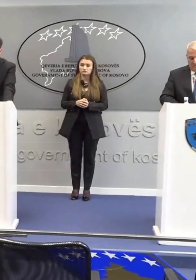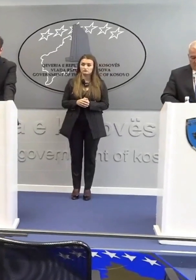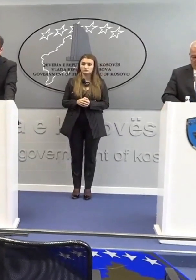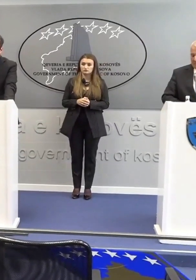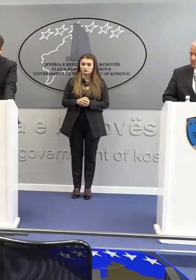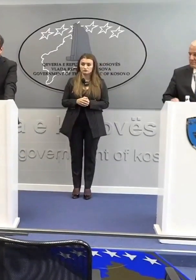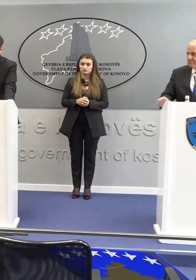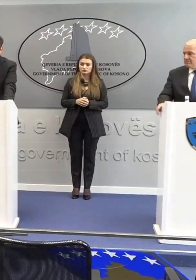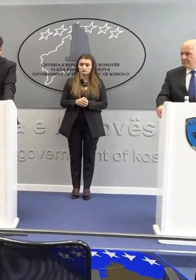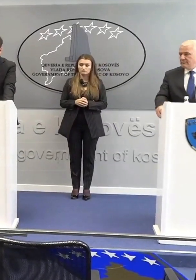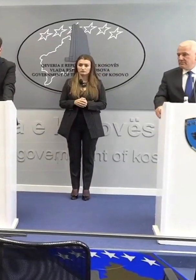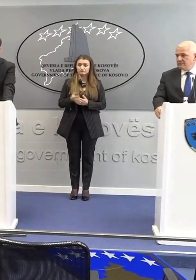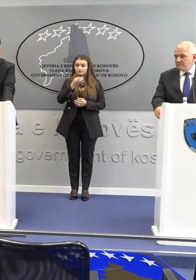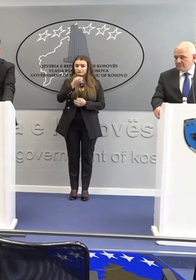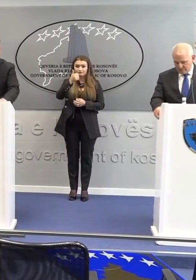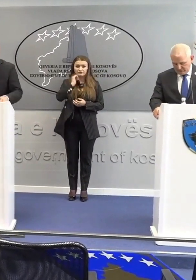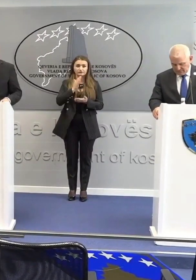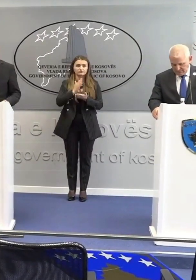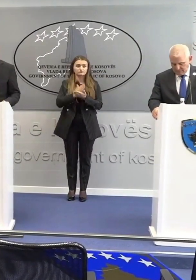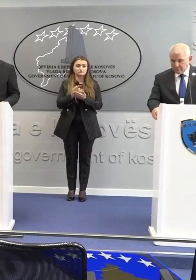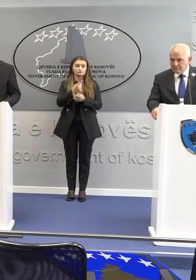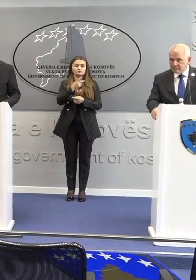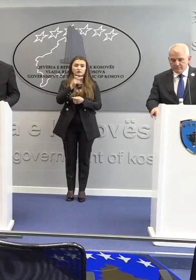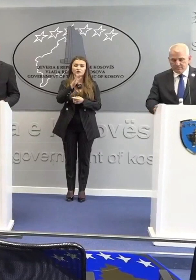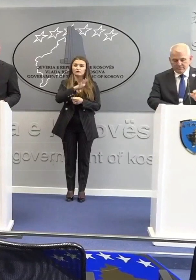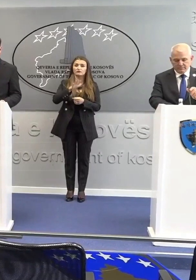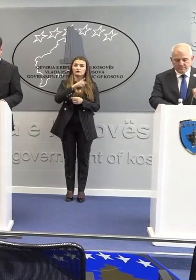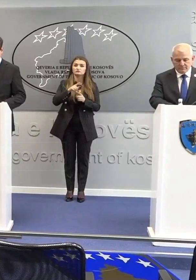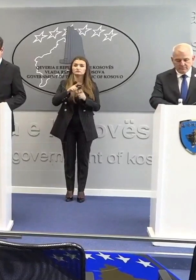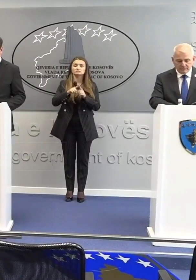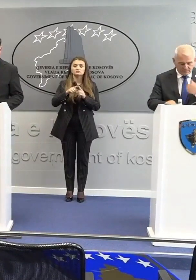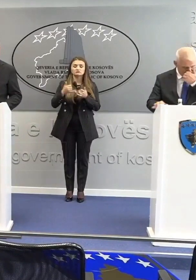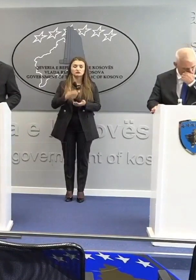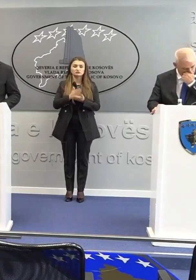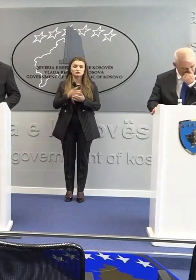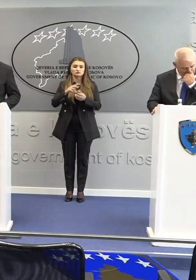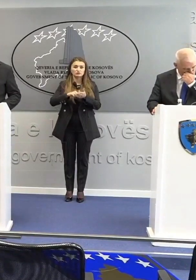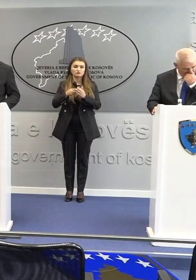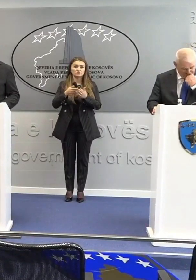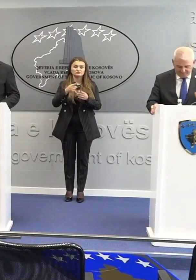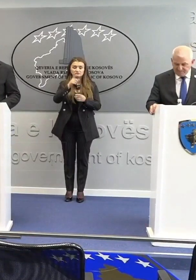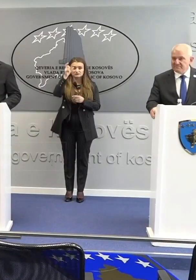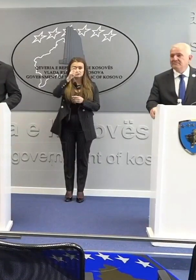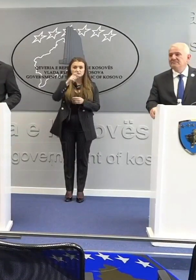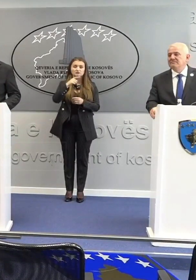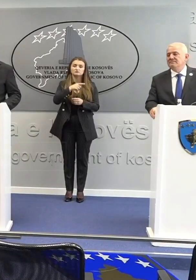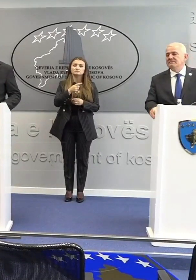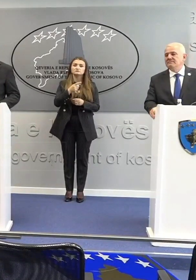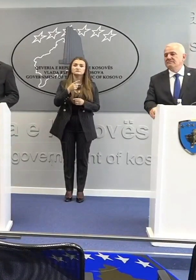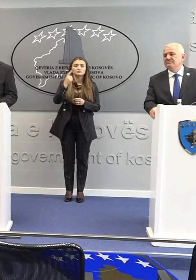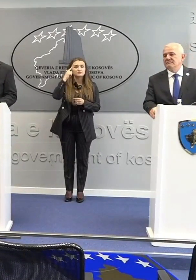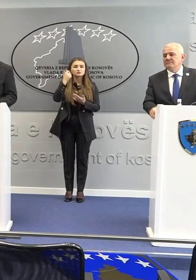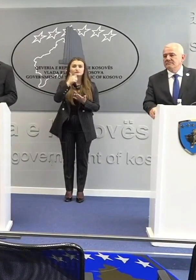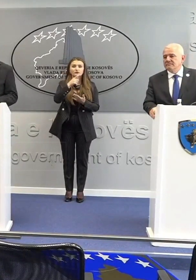evropiane për veprimet e fundit Serbisë, e cila vazhdon të shkel marveshjet. Si e vlerësoni reagimin e BE-s në këtë